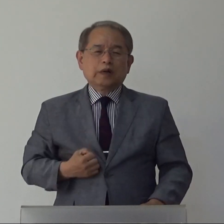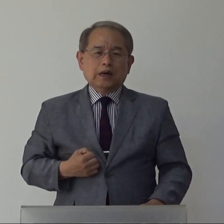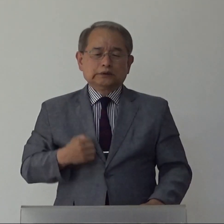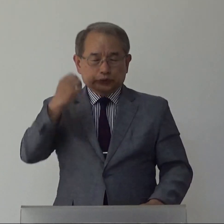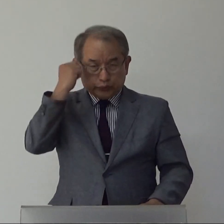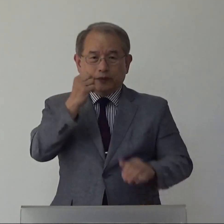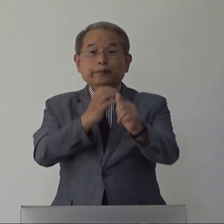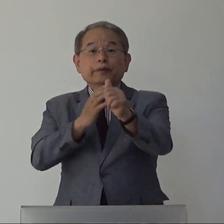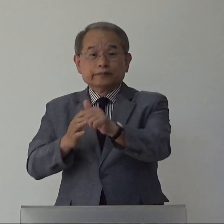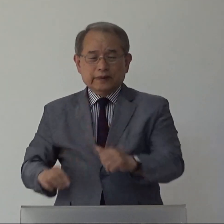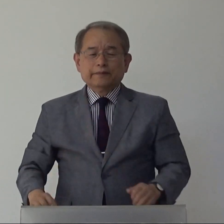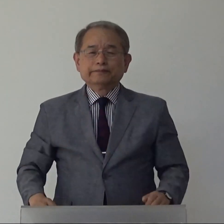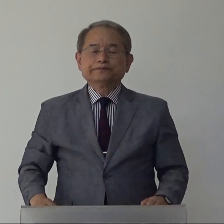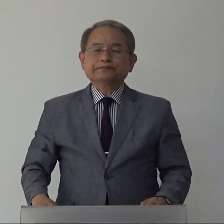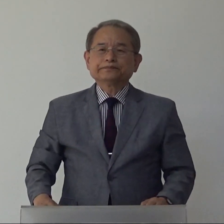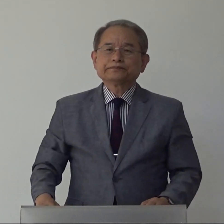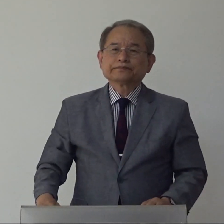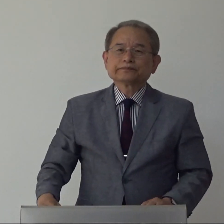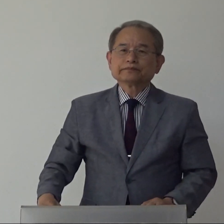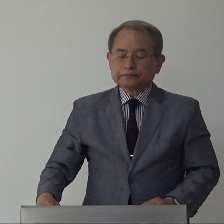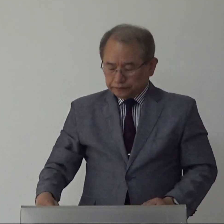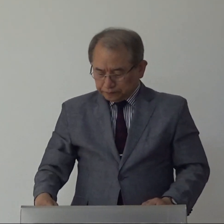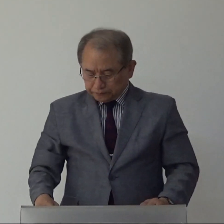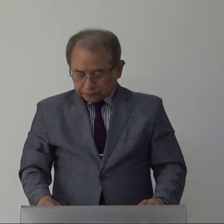이해하지 못하면 더 힘들어집니다.